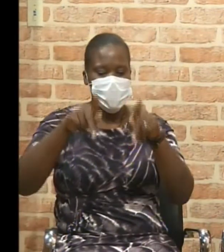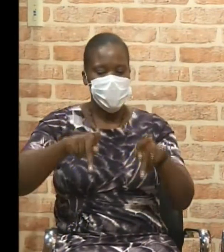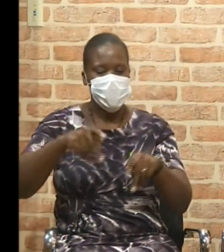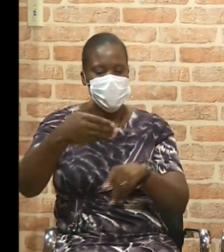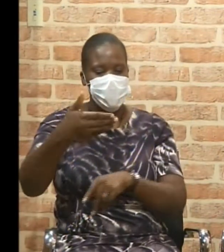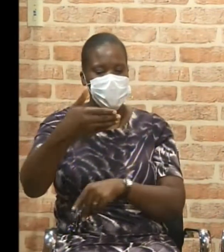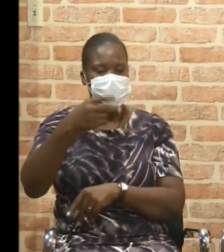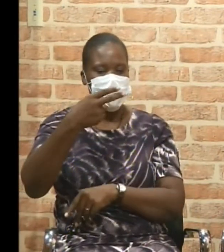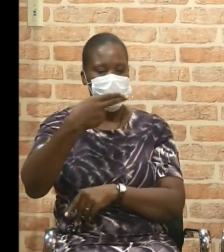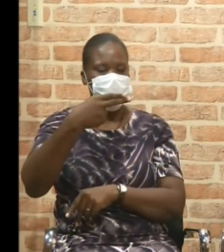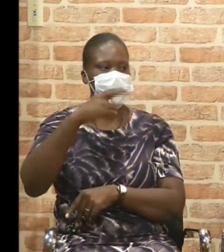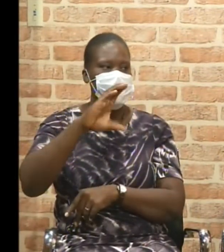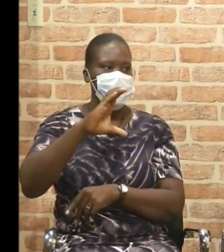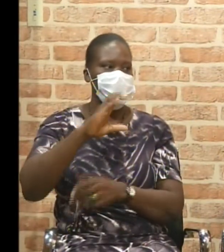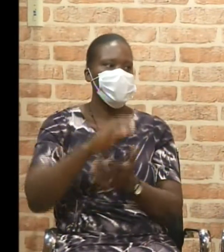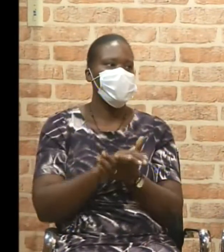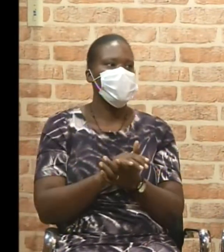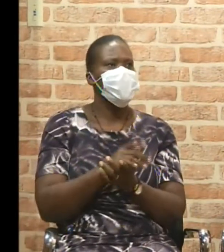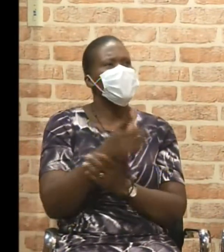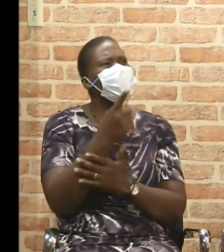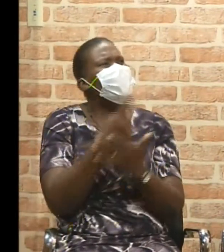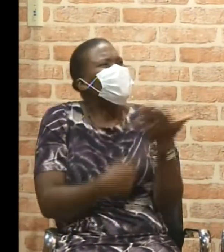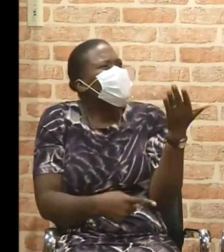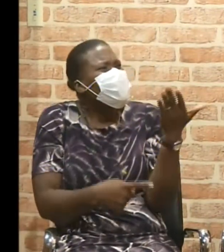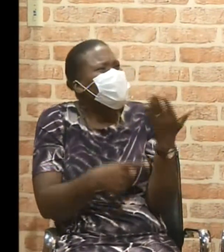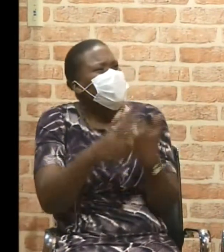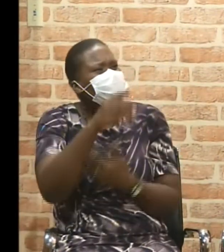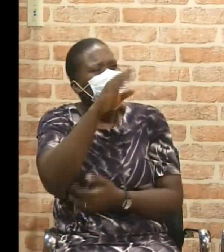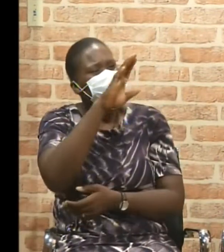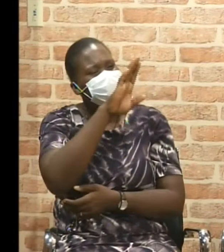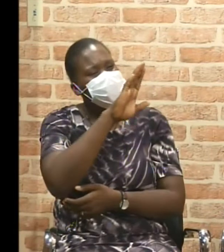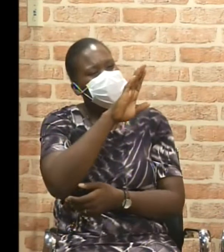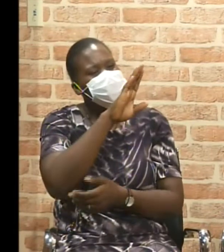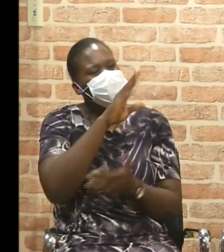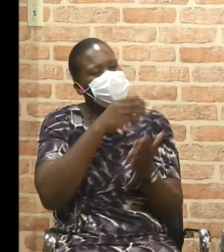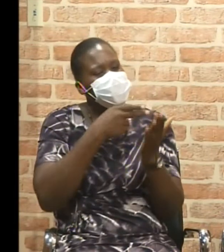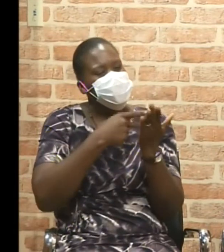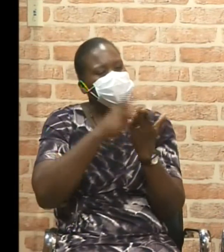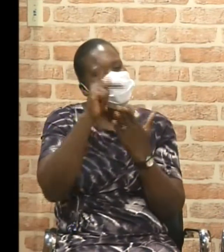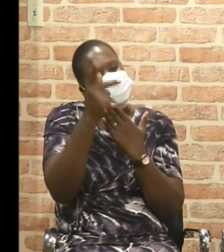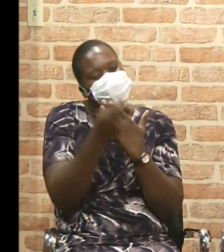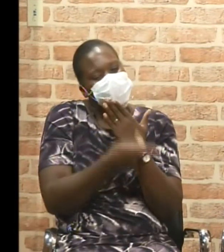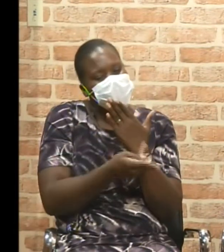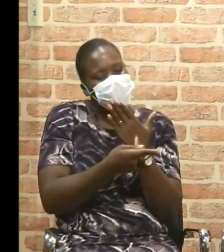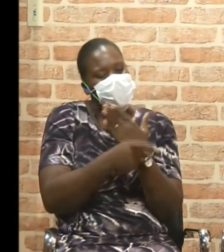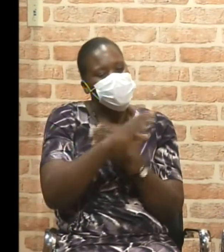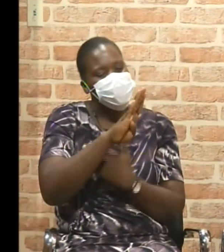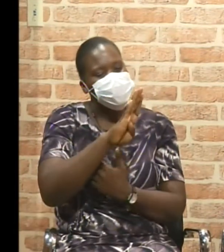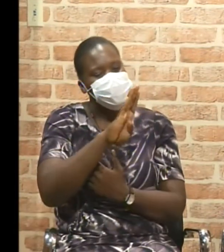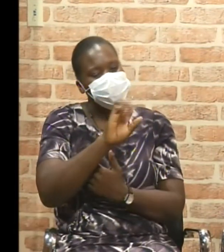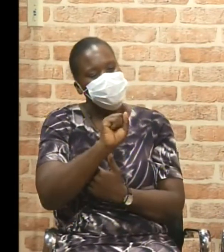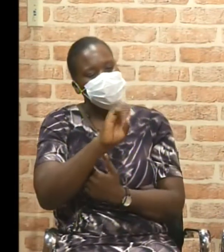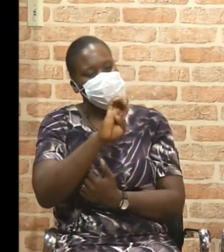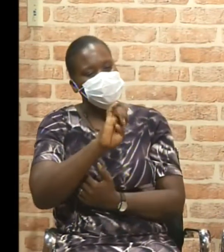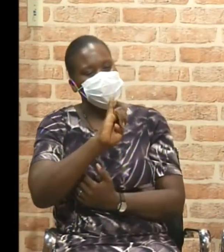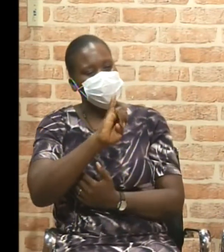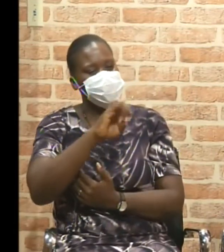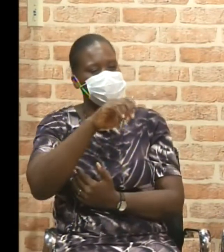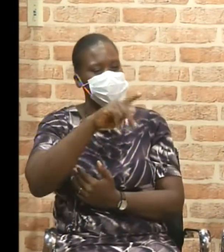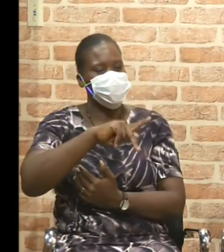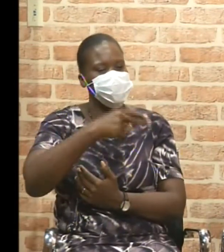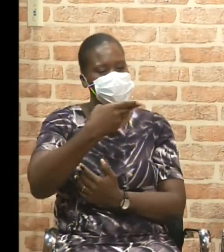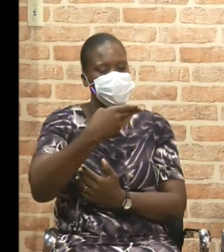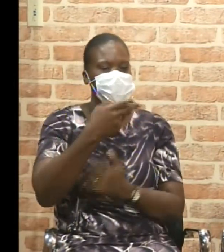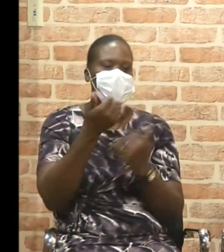fonction publique là qui ça budget BCF là aujourd'hui a madame Désir. Budget BCF, je dis à la, et étant donné que yon wè à la